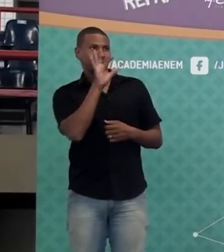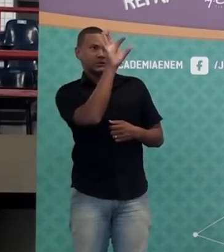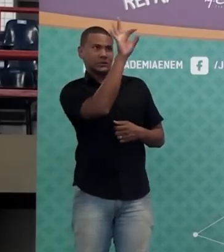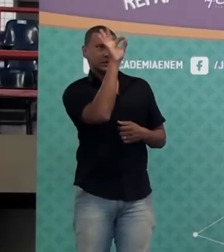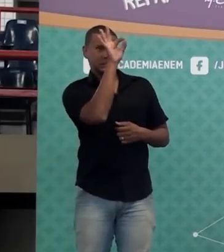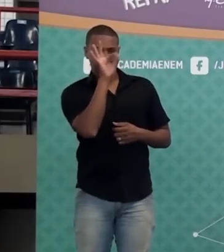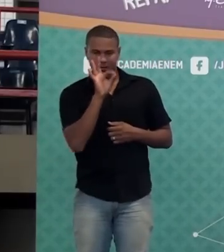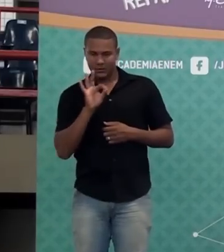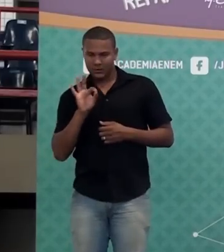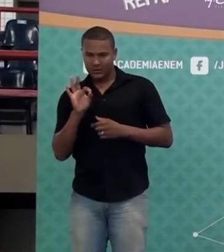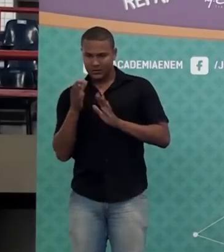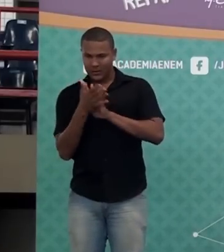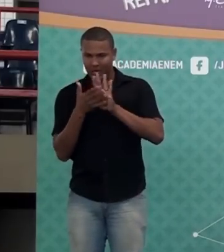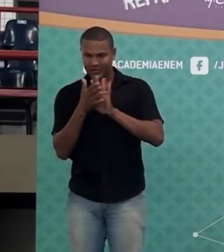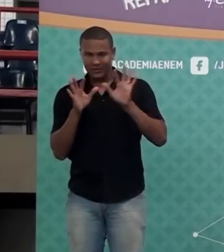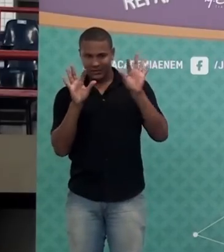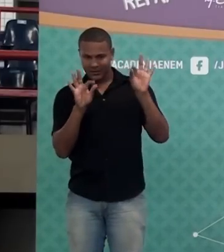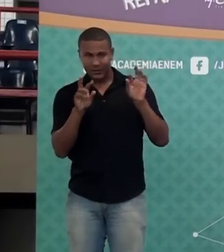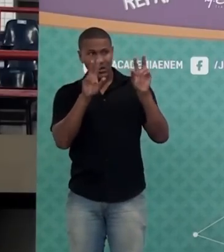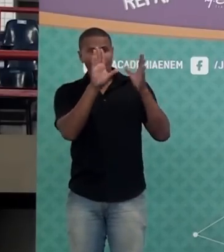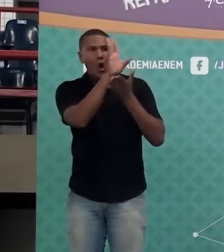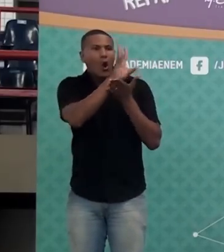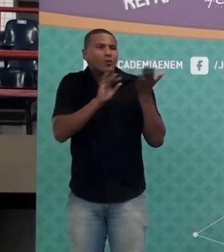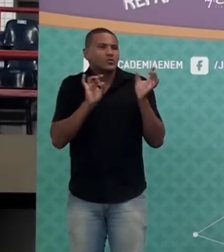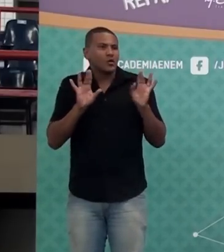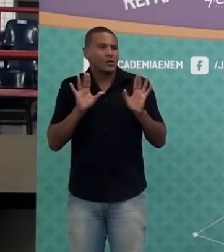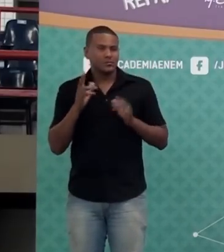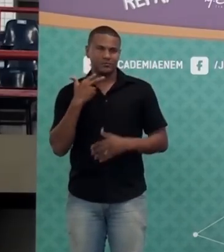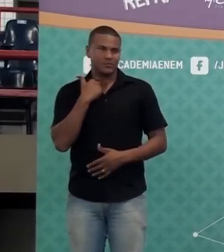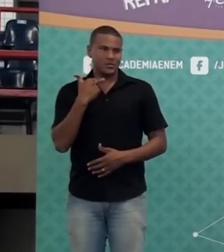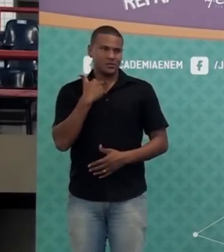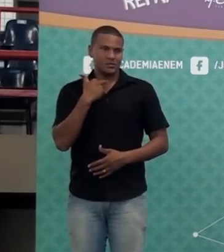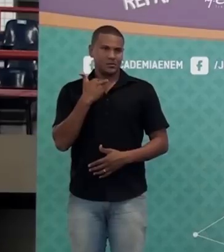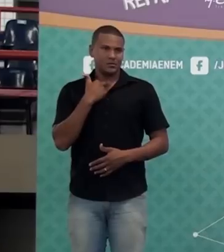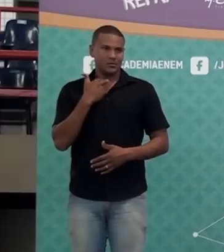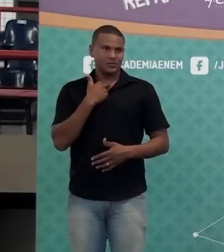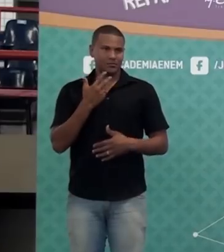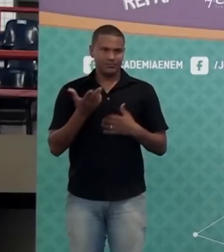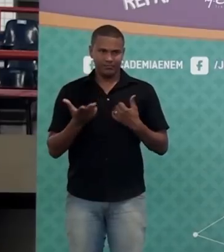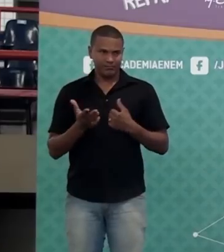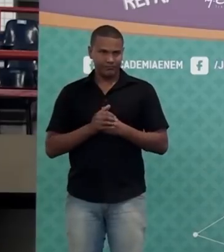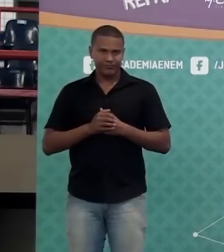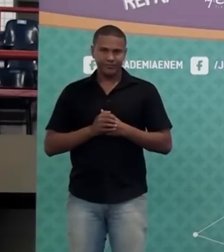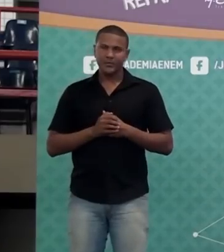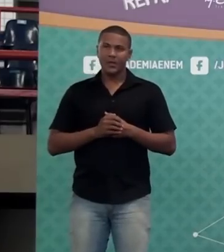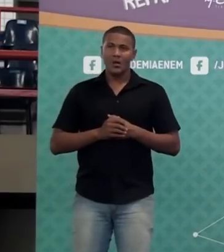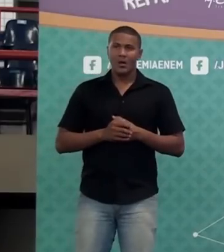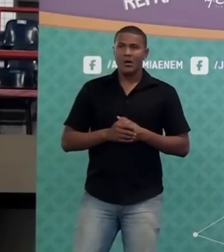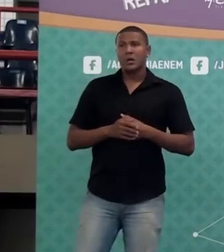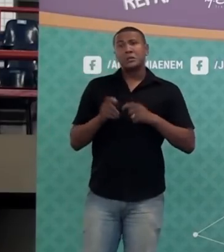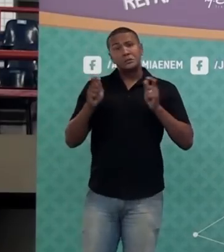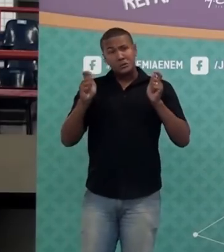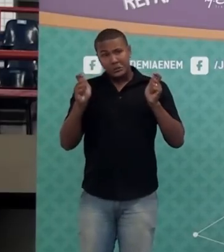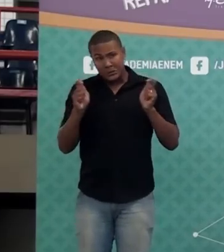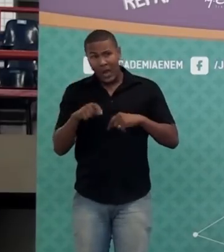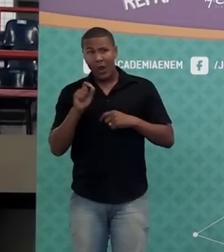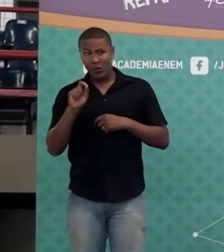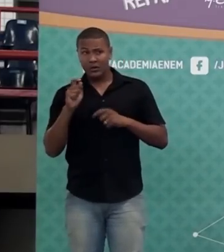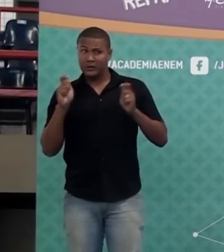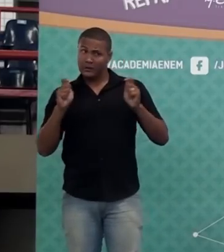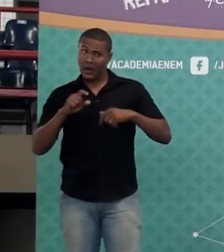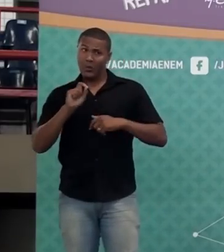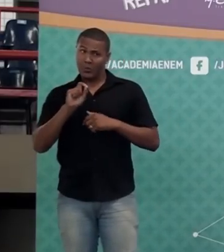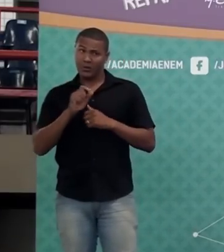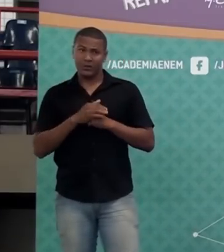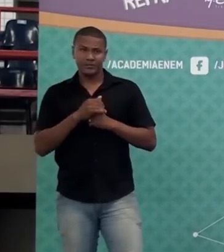dizendo isso. Os desafios da educação no Brasil são vários, não posso. O que é que eu posso fazer? Vamos pegar logo